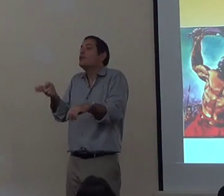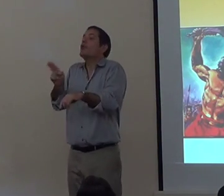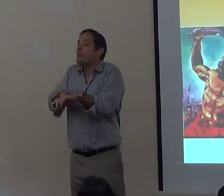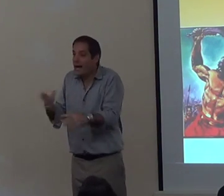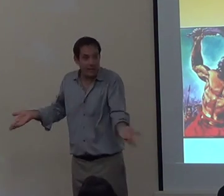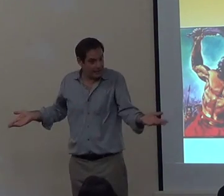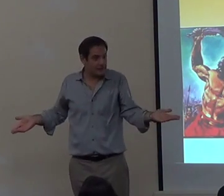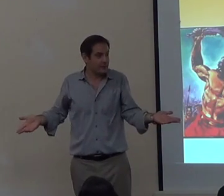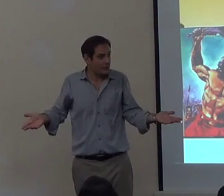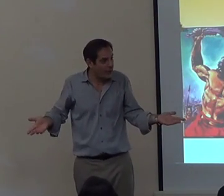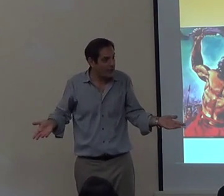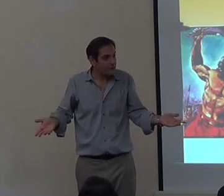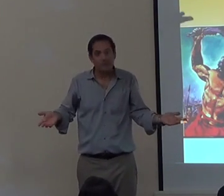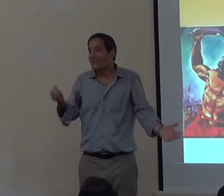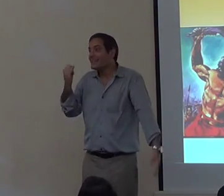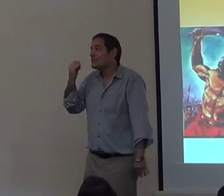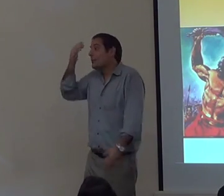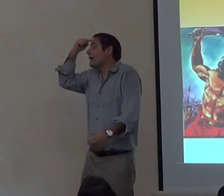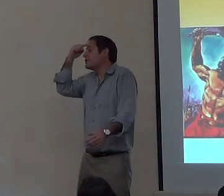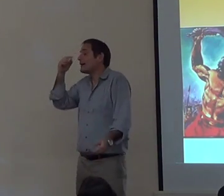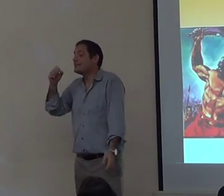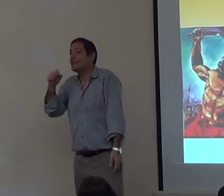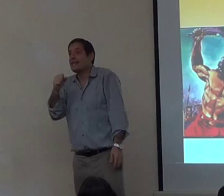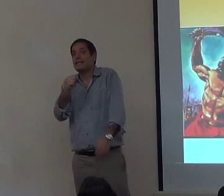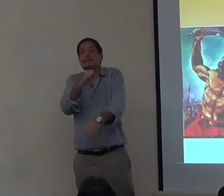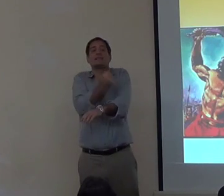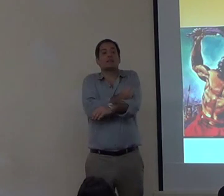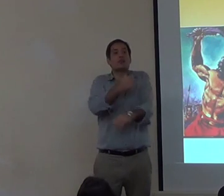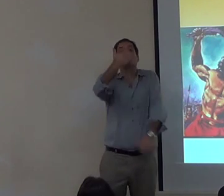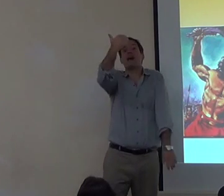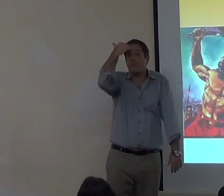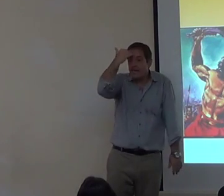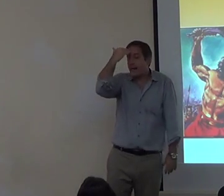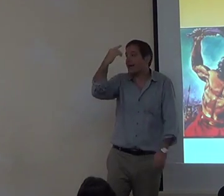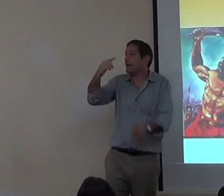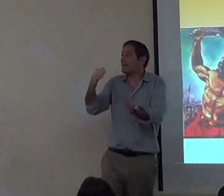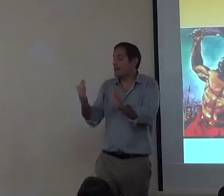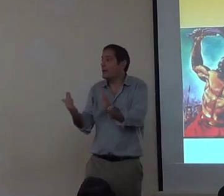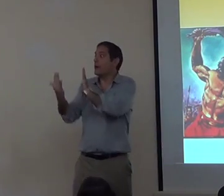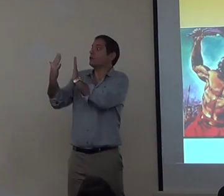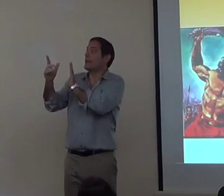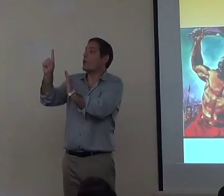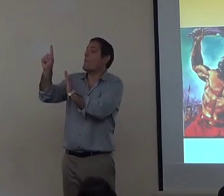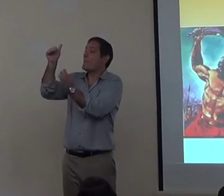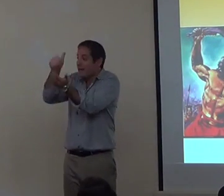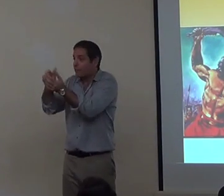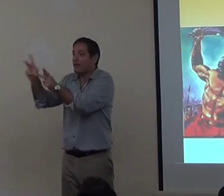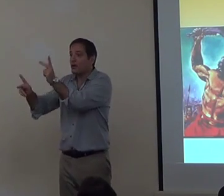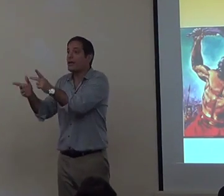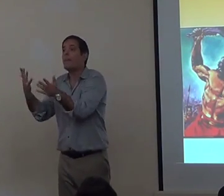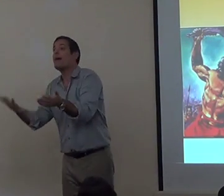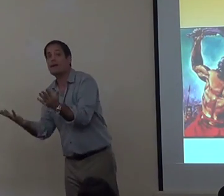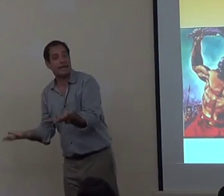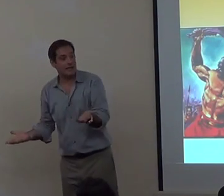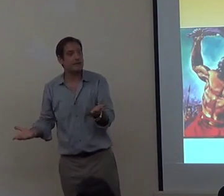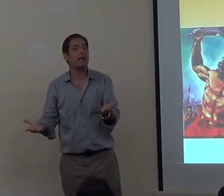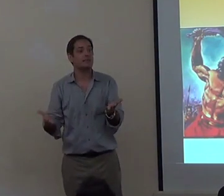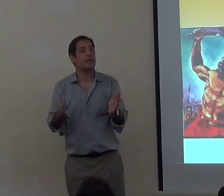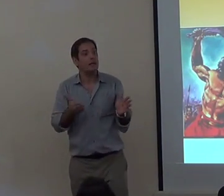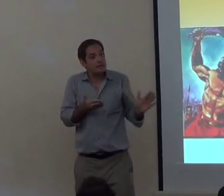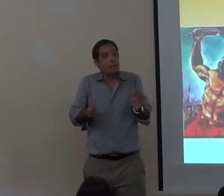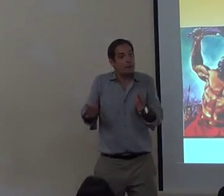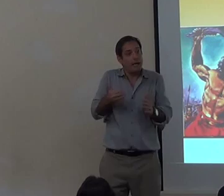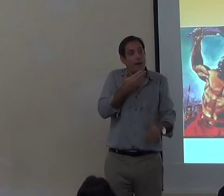cosas normales, ¿ok? Yo pienso que si Sansón sabía que se iba a encontrar con 1000 personas, medio que